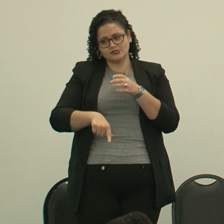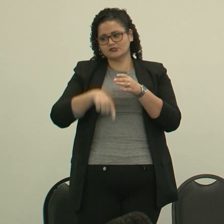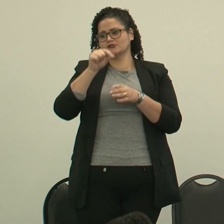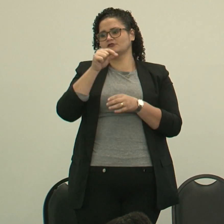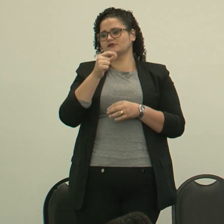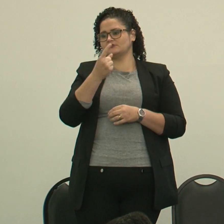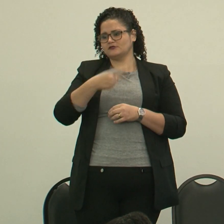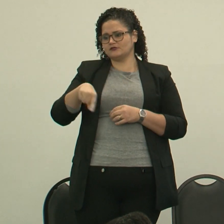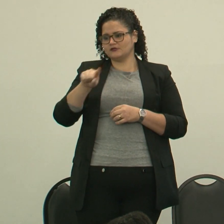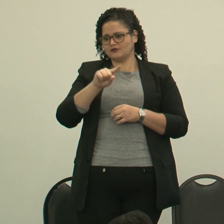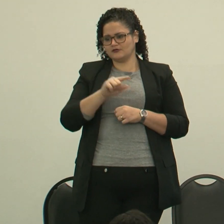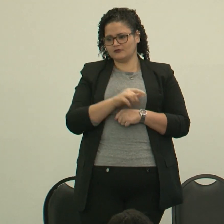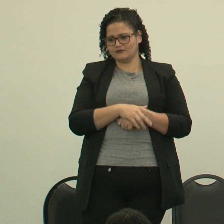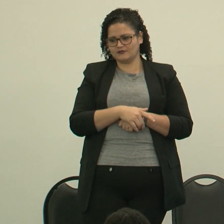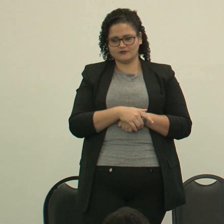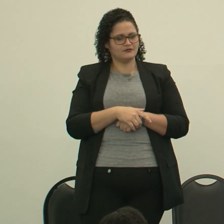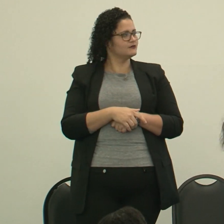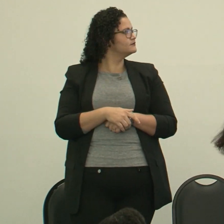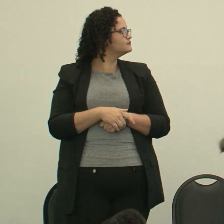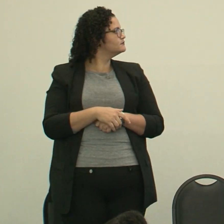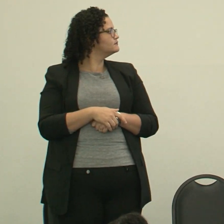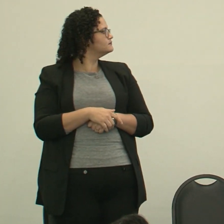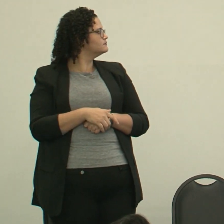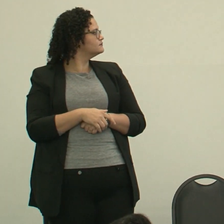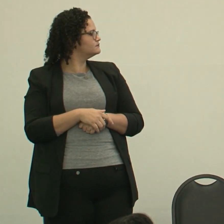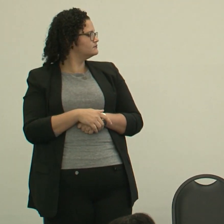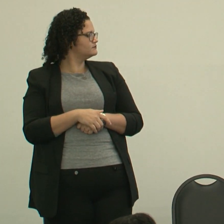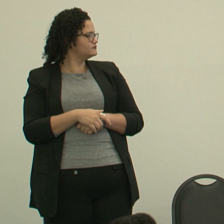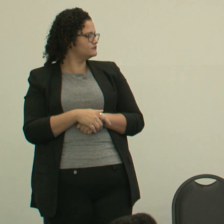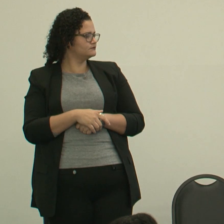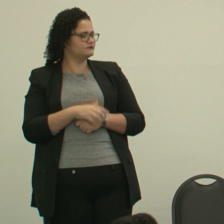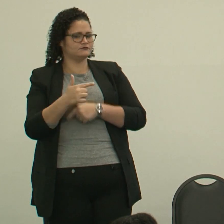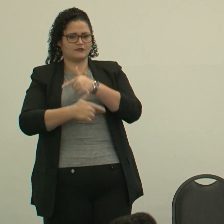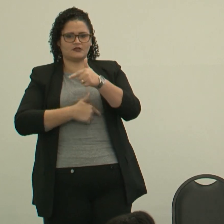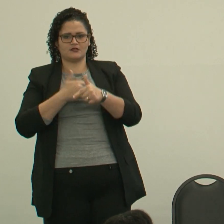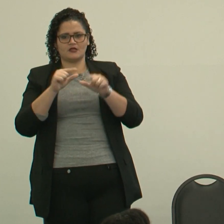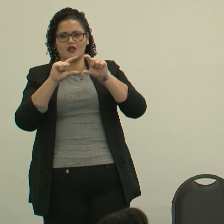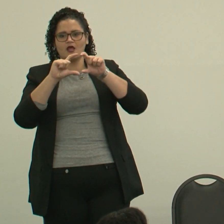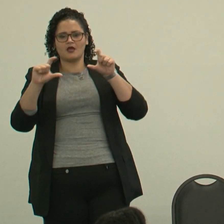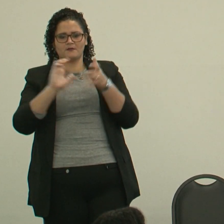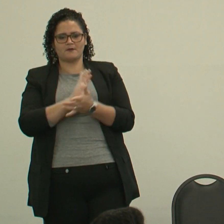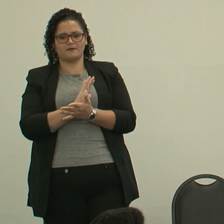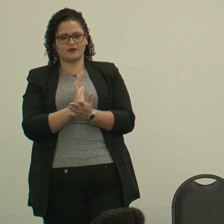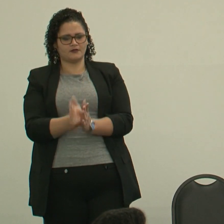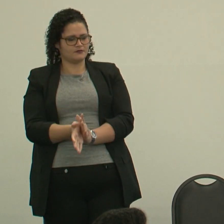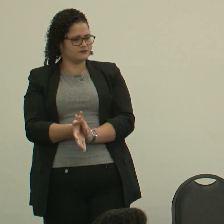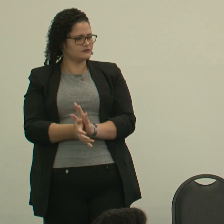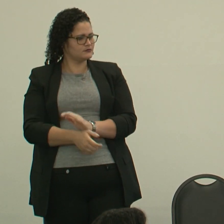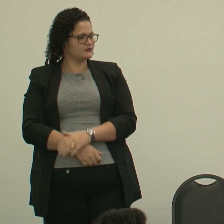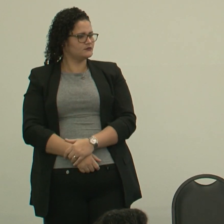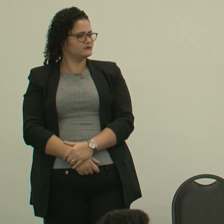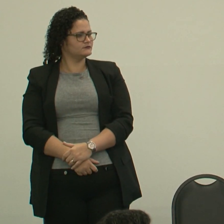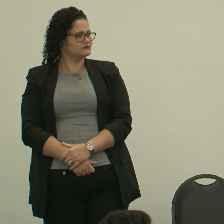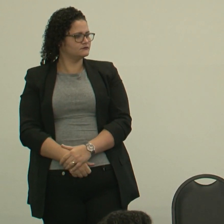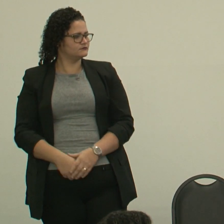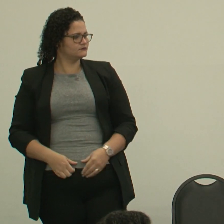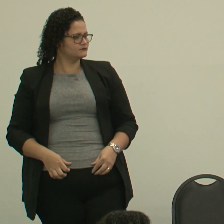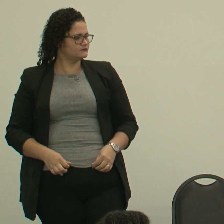receba efetivamente goste e queira trabalhar com essas questões relacionadas ao preconceito. Cadê a lista?